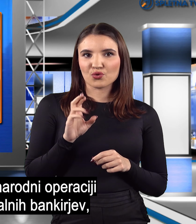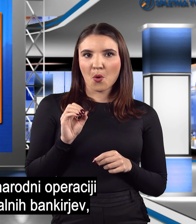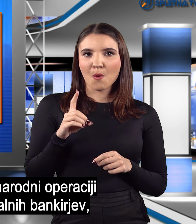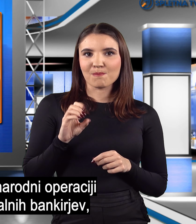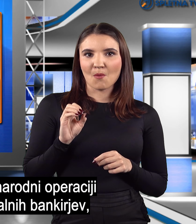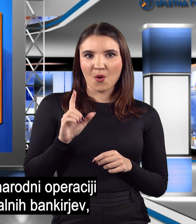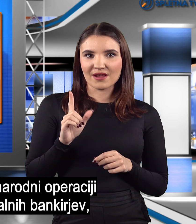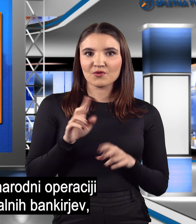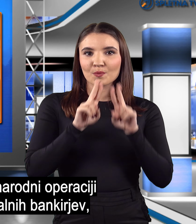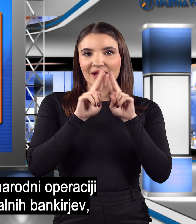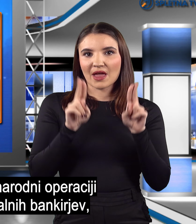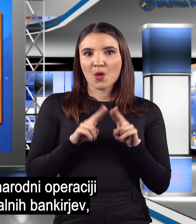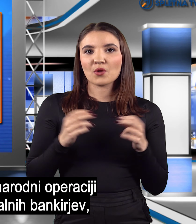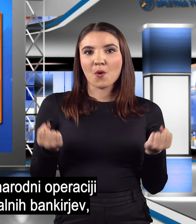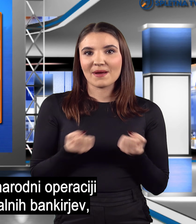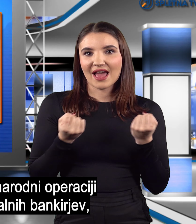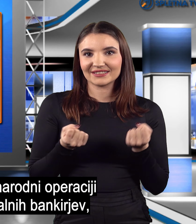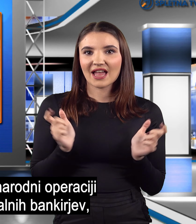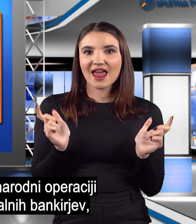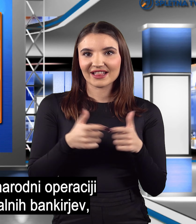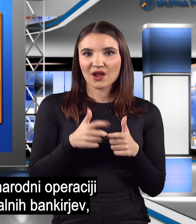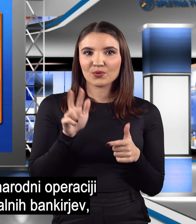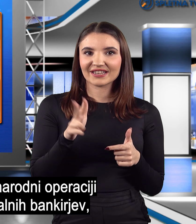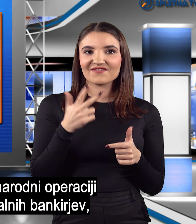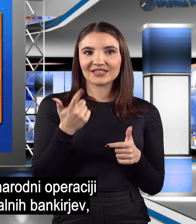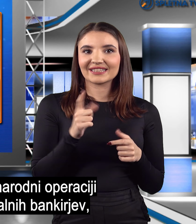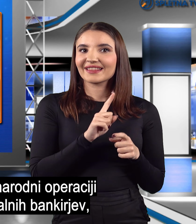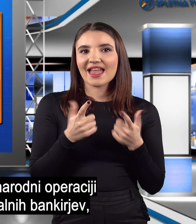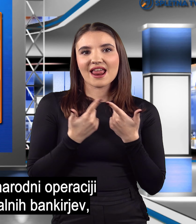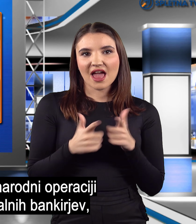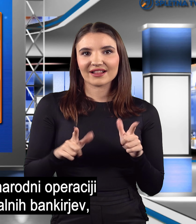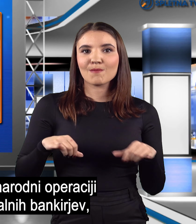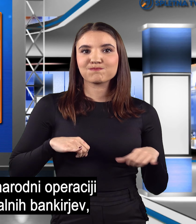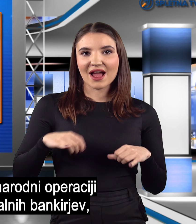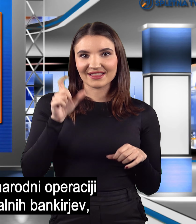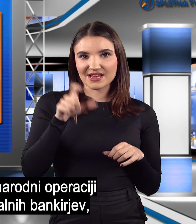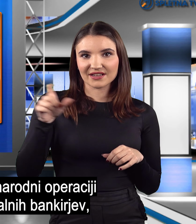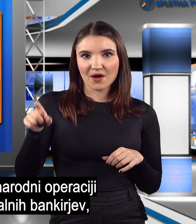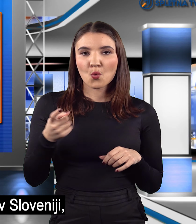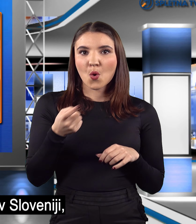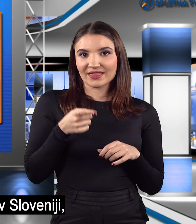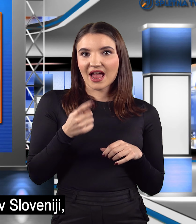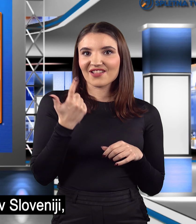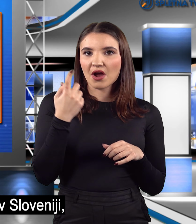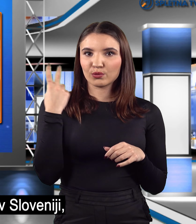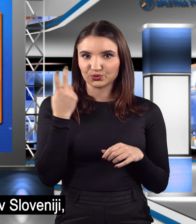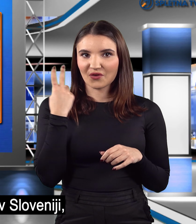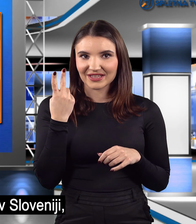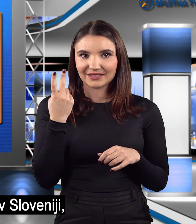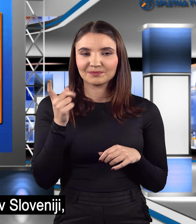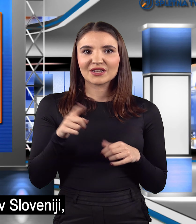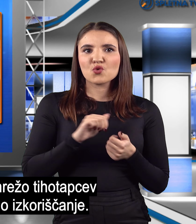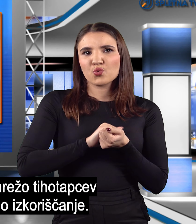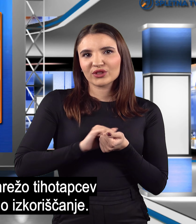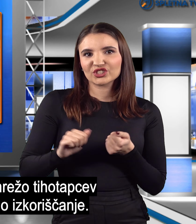Europol je v mednarodni operaciji aretiral 23 nelegalnih bankirjev, od tega 2 v Sloveniji, in uničil kitajsko